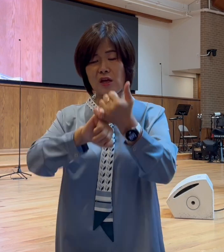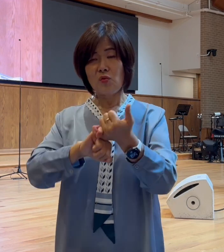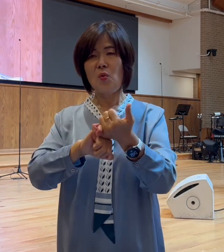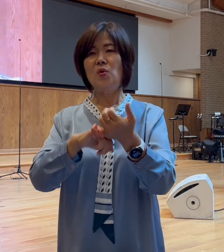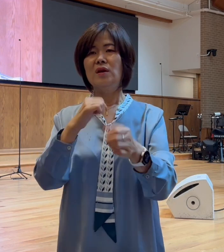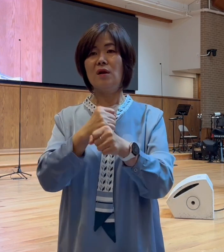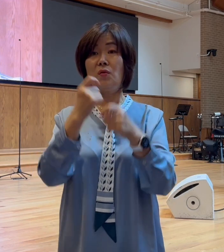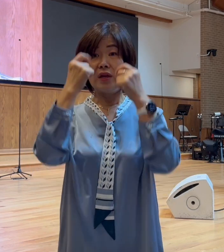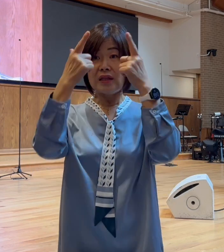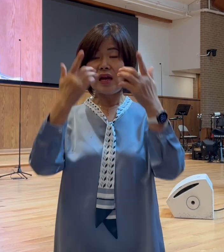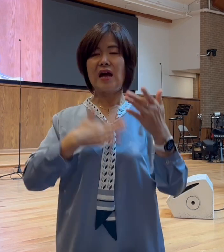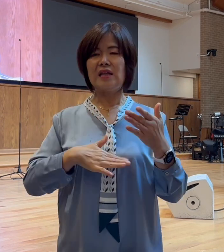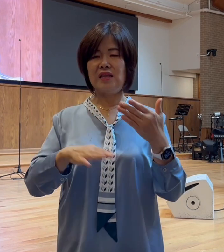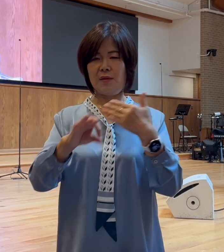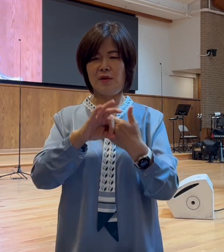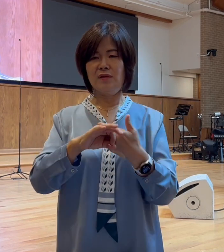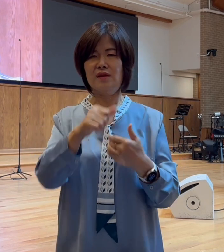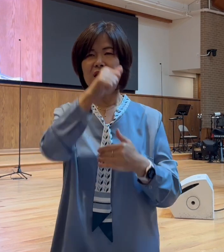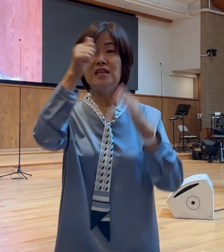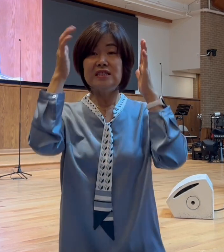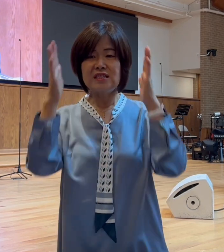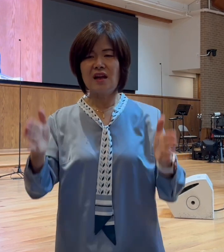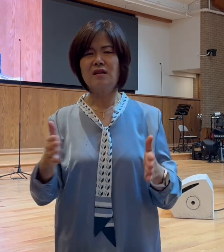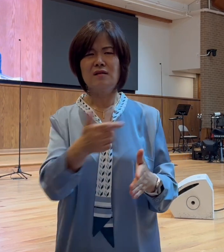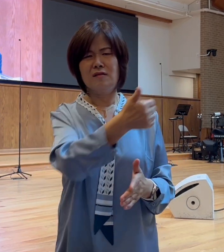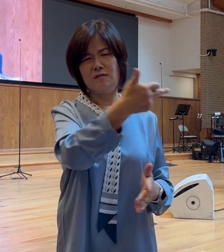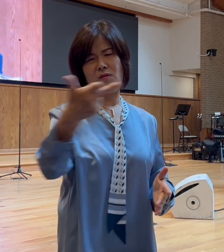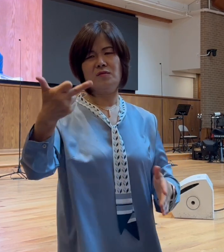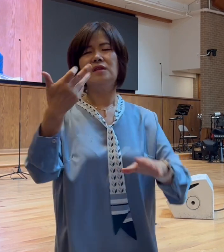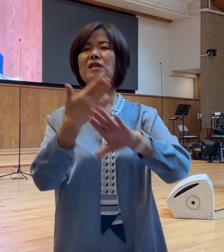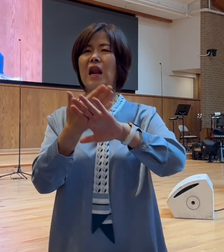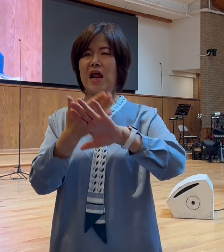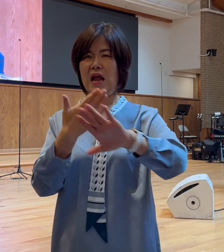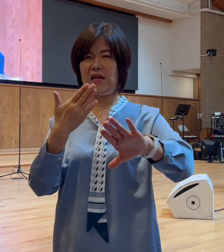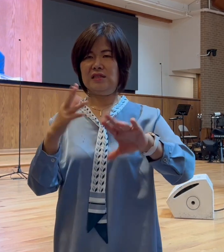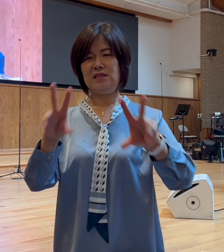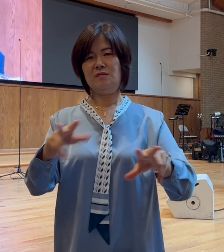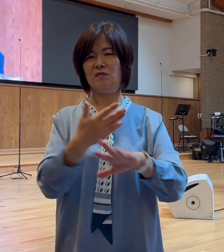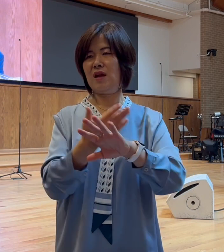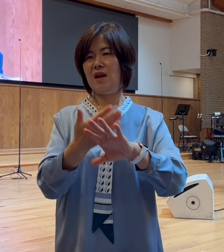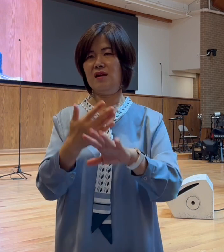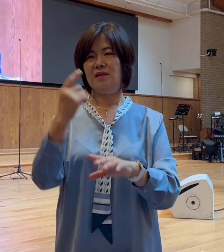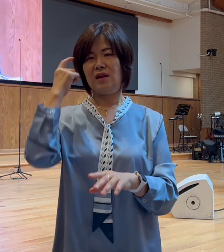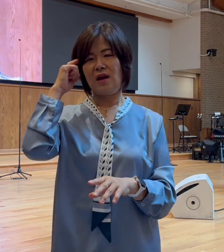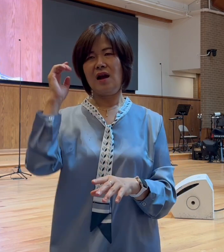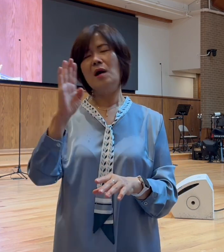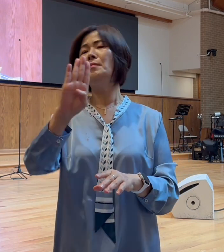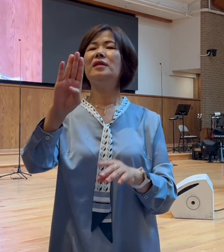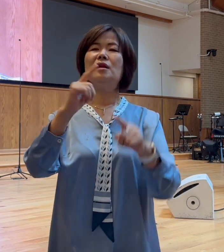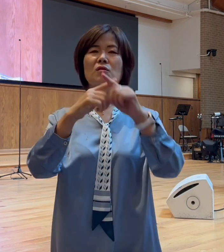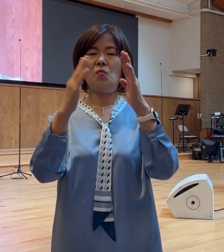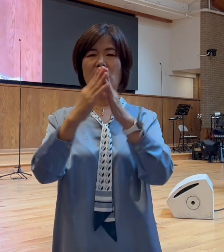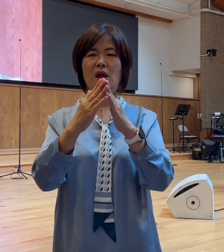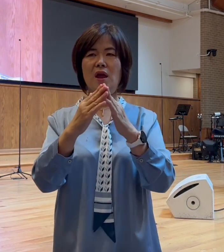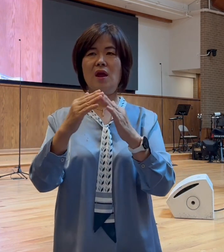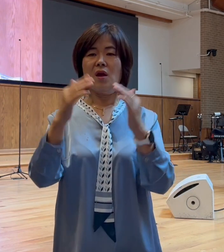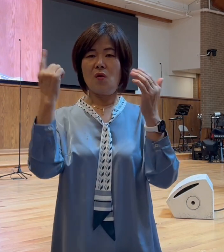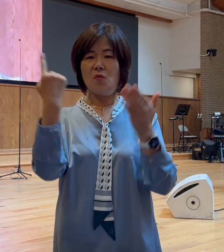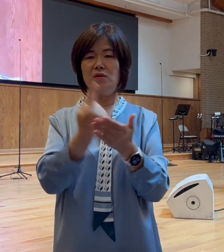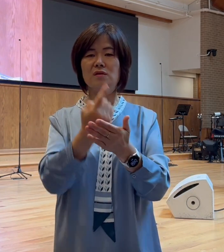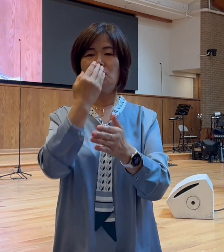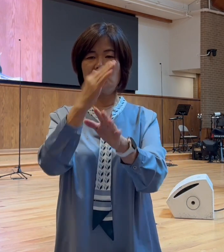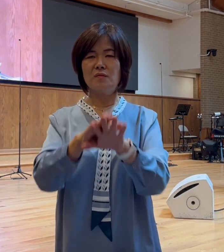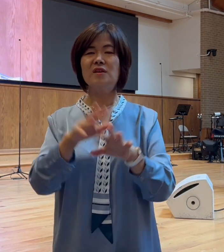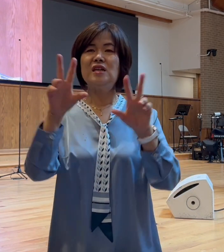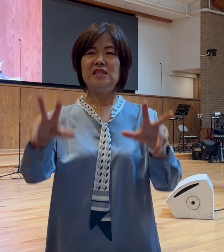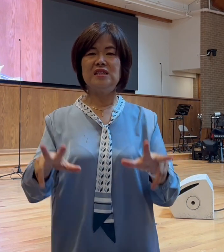그렇게 깨달았다면 저의 인생은 엄청나게 달라졌을 것입니다. 배들교회 우리 나이 드신 성도님들은